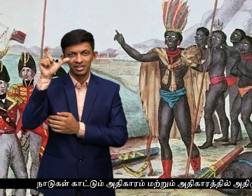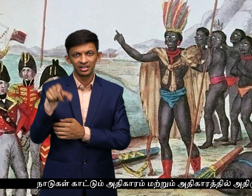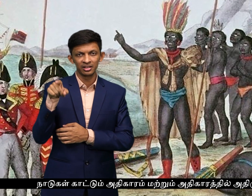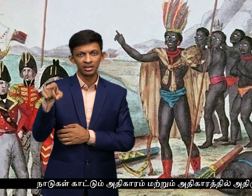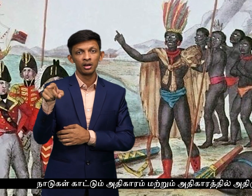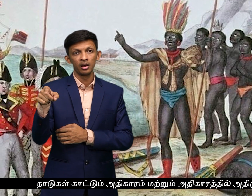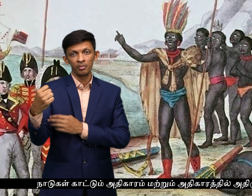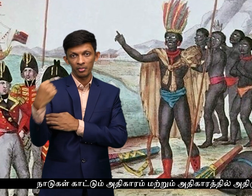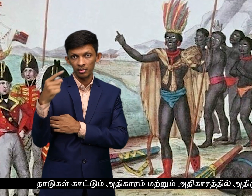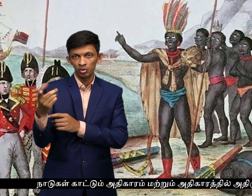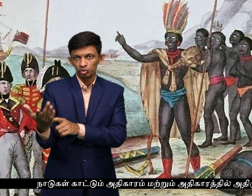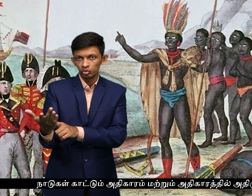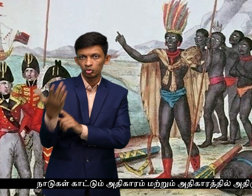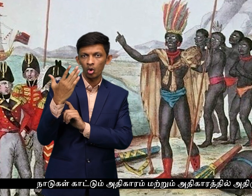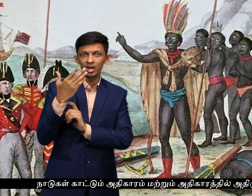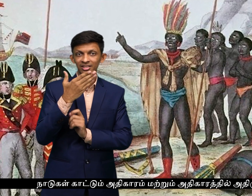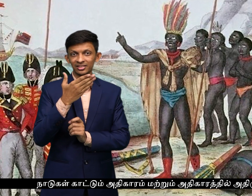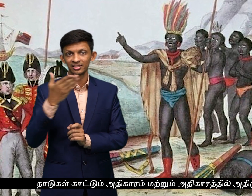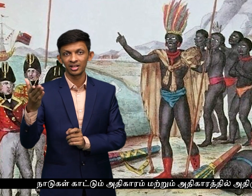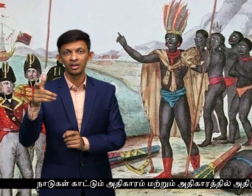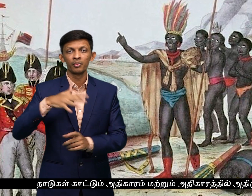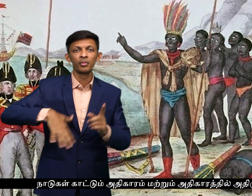மற்றும் அதிகாரத்தில் அதிருப்தி அடைந்தனர்.